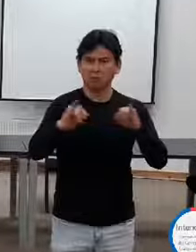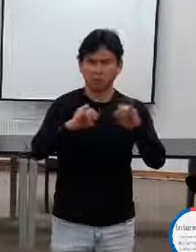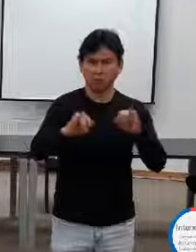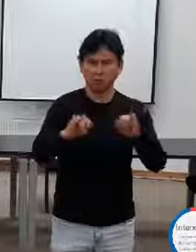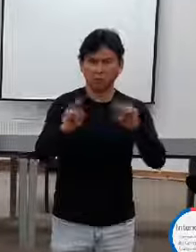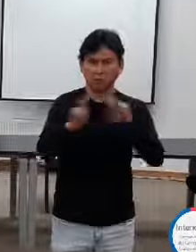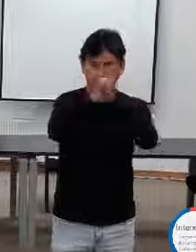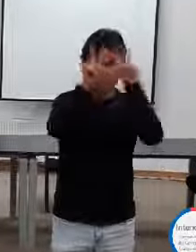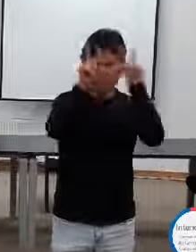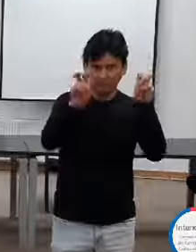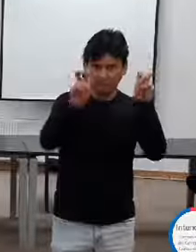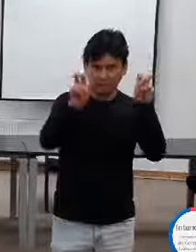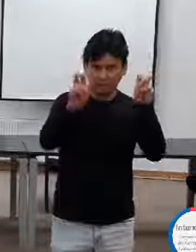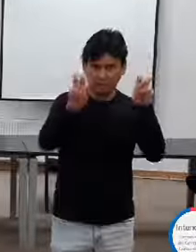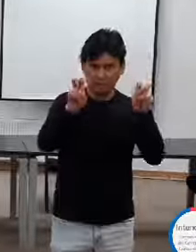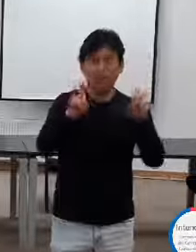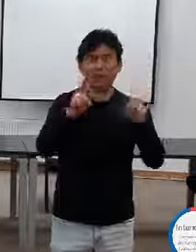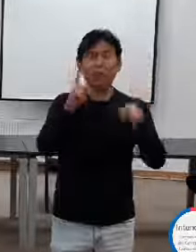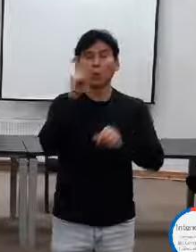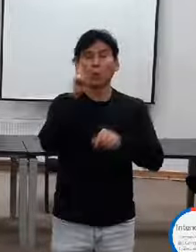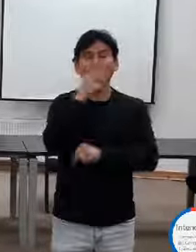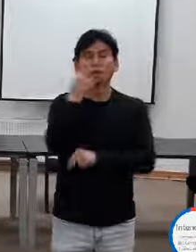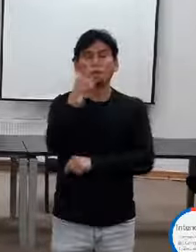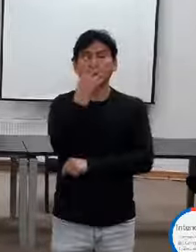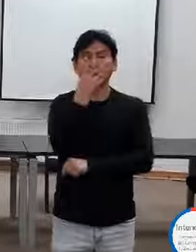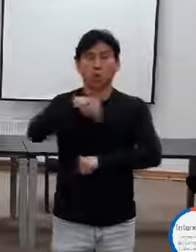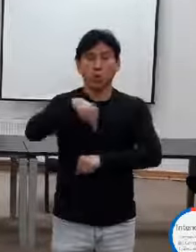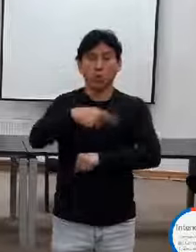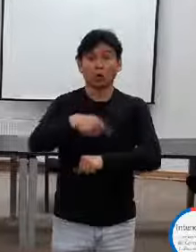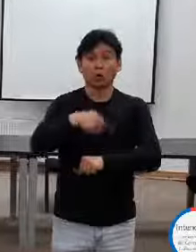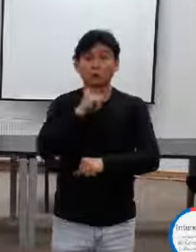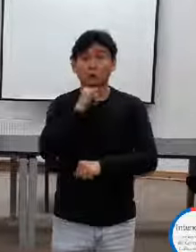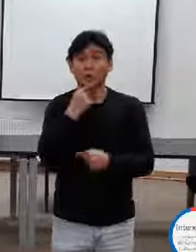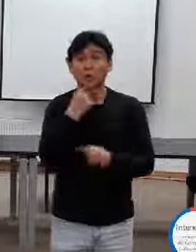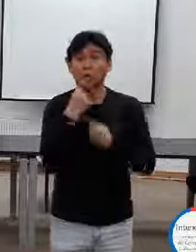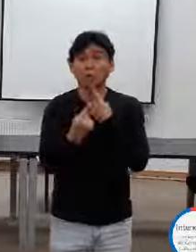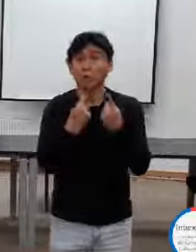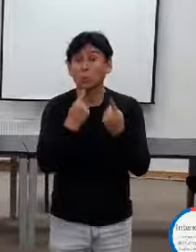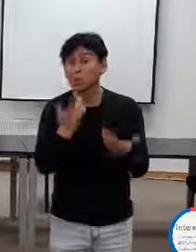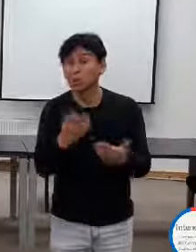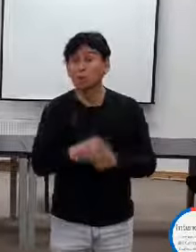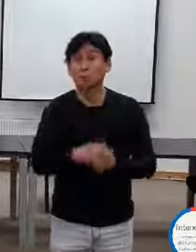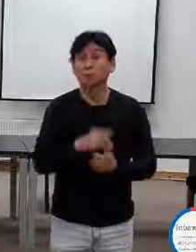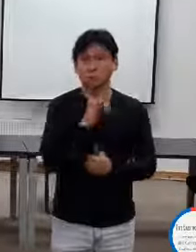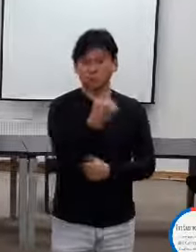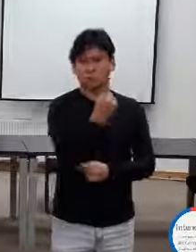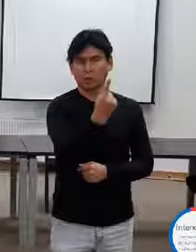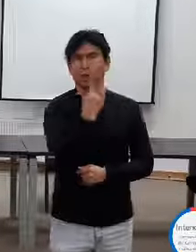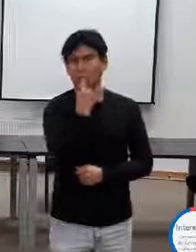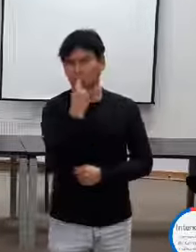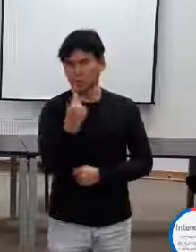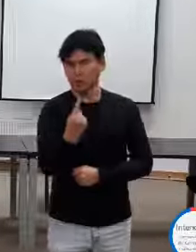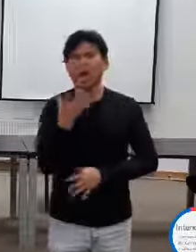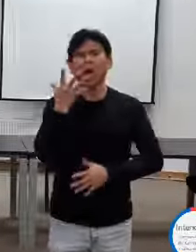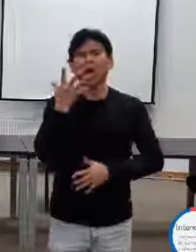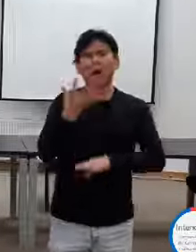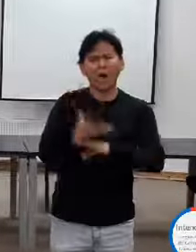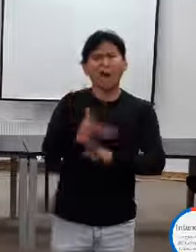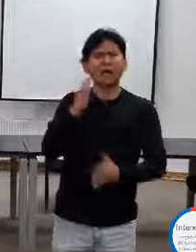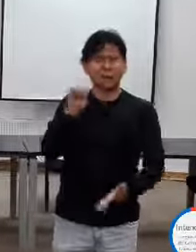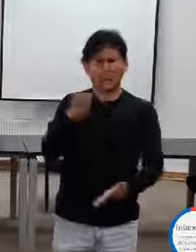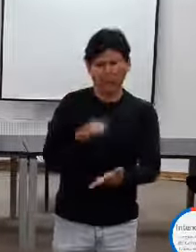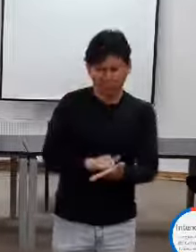en cuanto a lo acontecido en las últimas 24 horas. No sé si hay alguna pregunta. Sí, general, hay reclamos que nos han